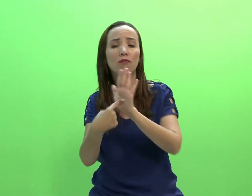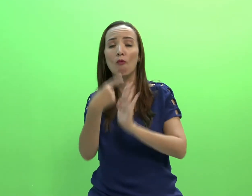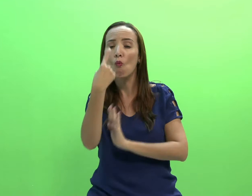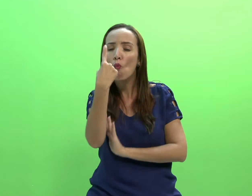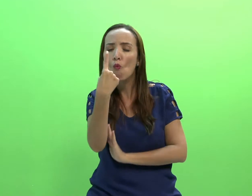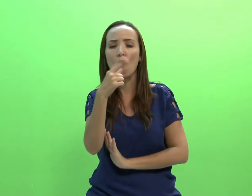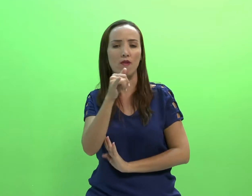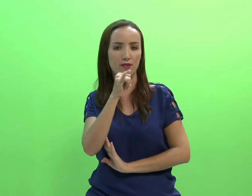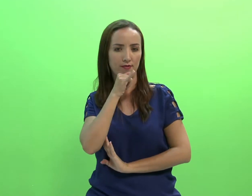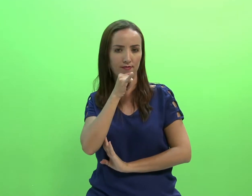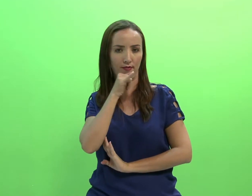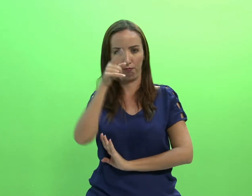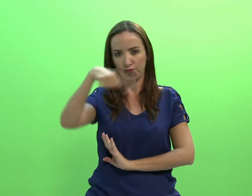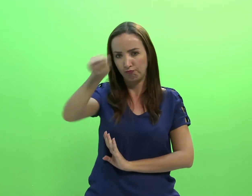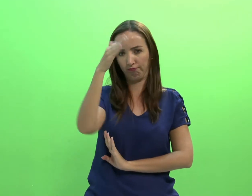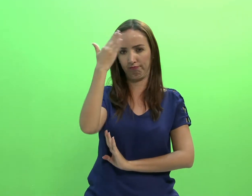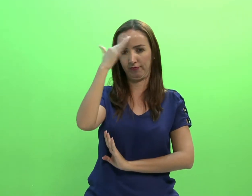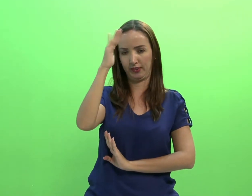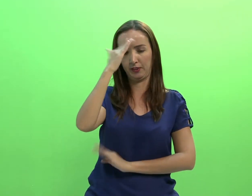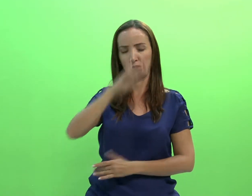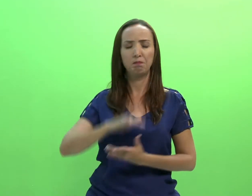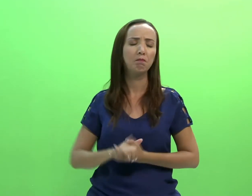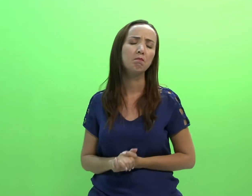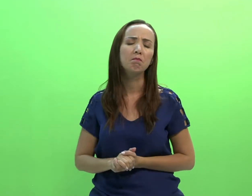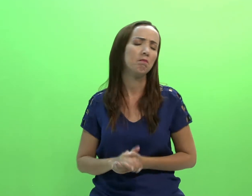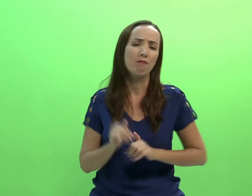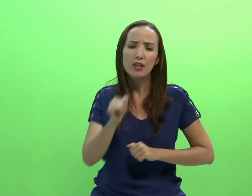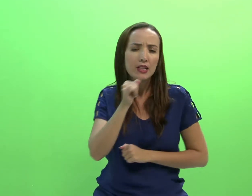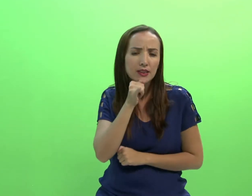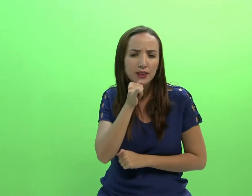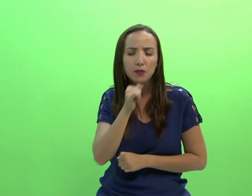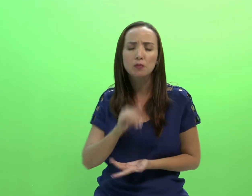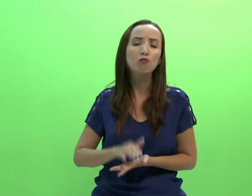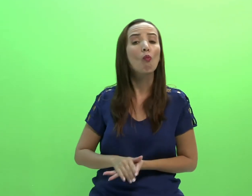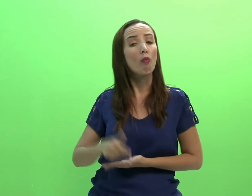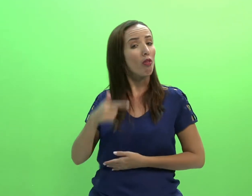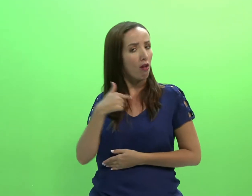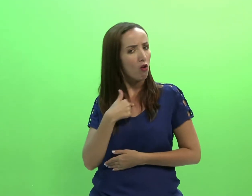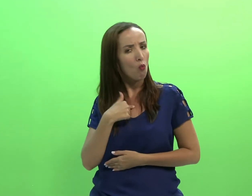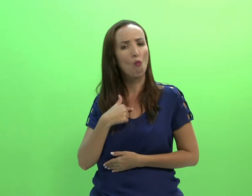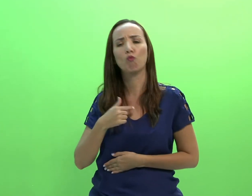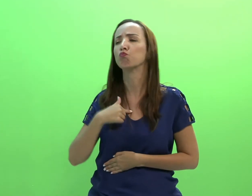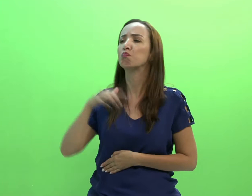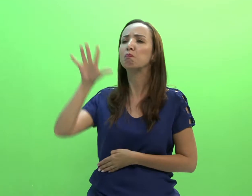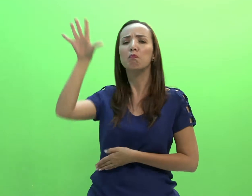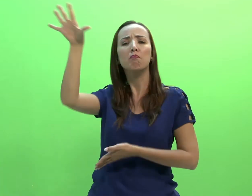Agora, mostrarei um exemplo para vocês entenderem. Por exemplo,